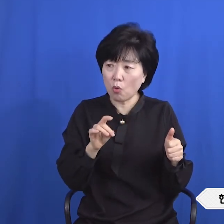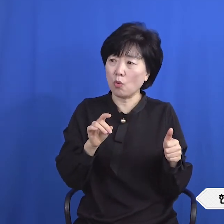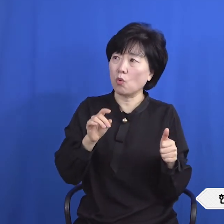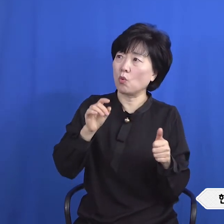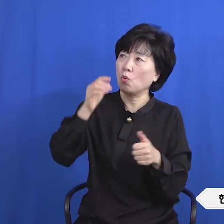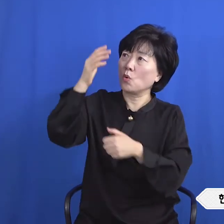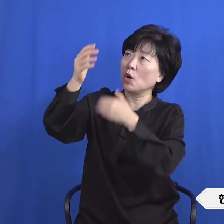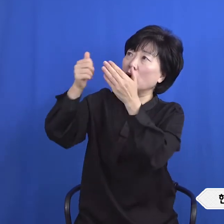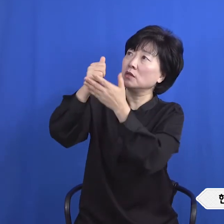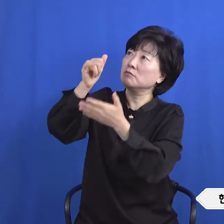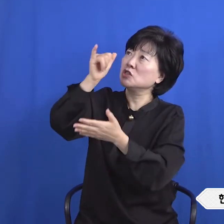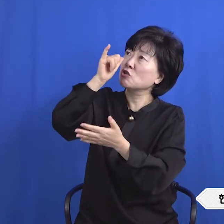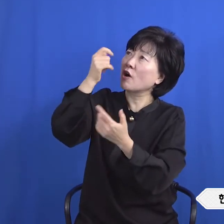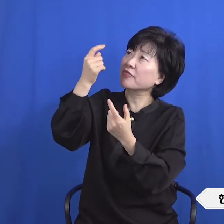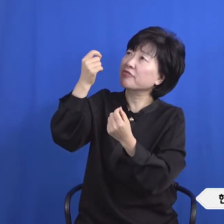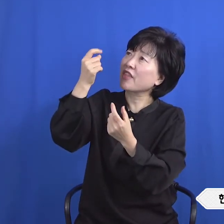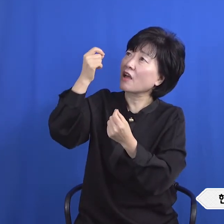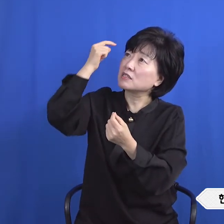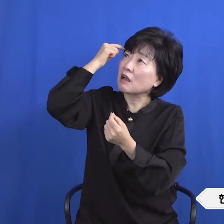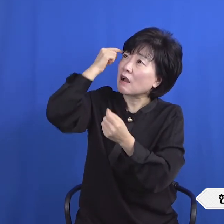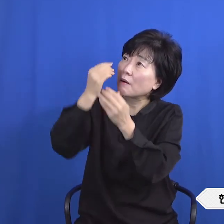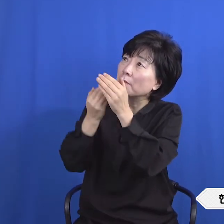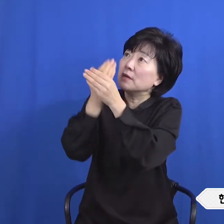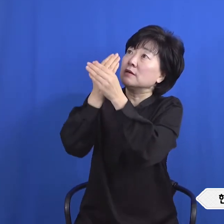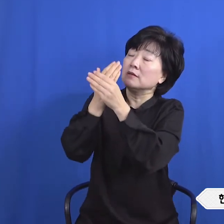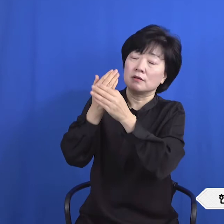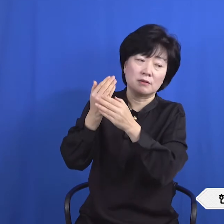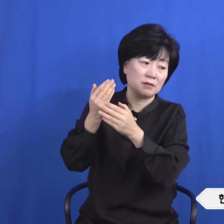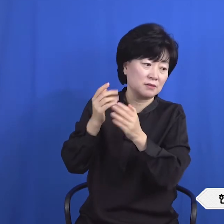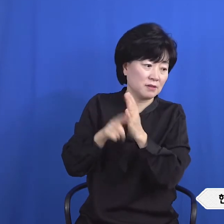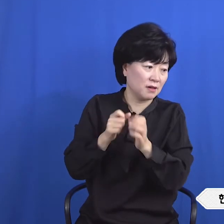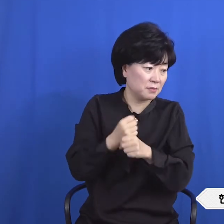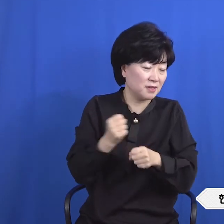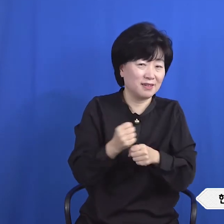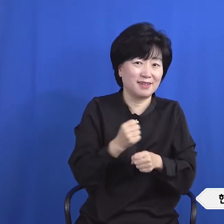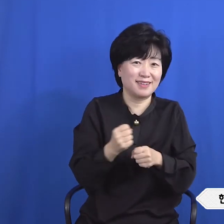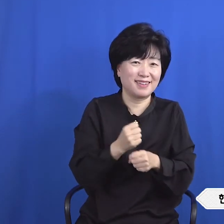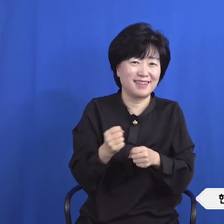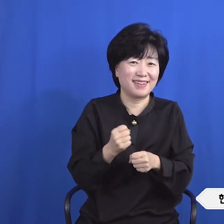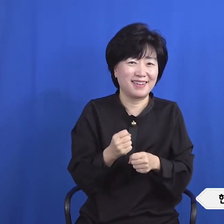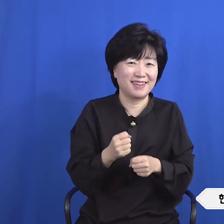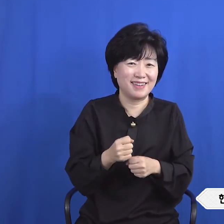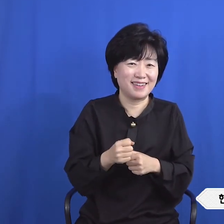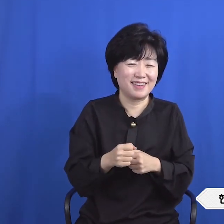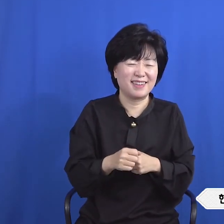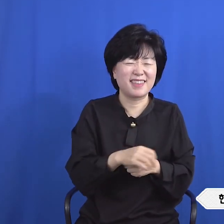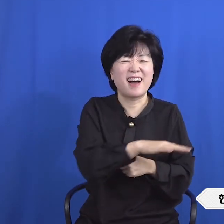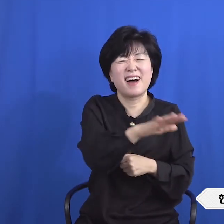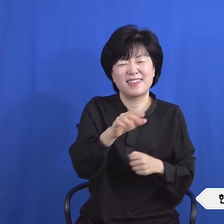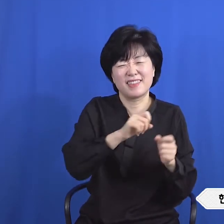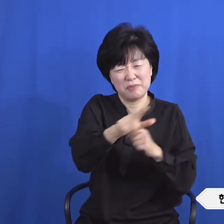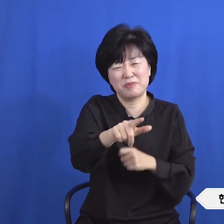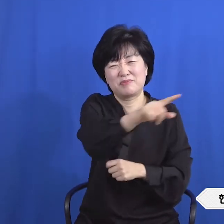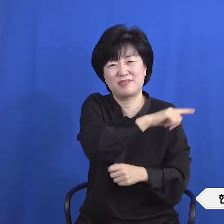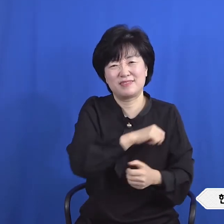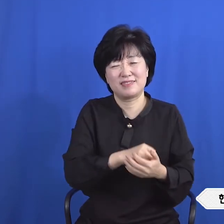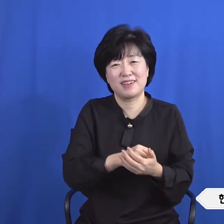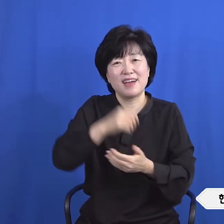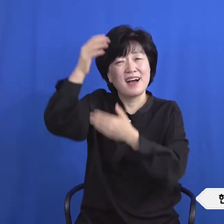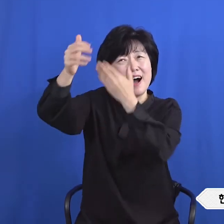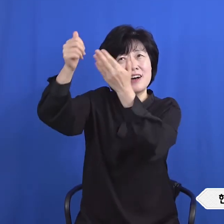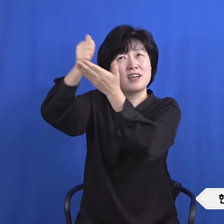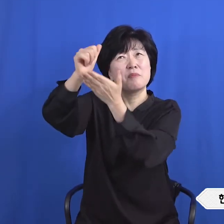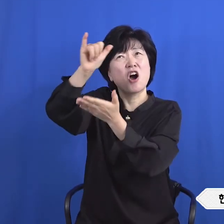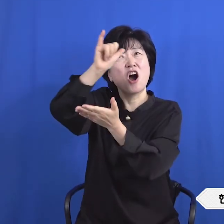계시는 것 같아 하는 느낌이 들 때가 있더라는 것입니다. 불신자들이 다 그렇습니다. 하나님이 계신